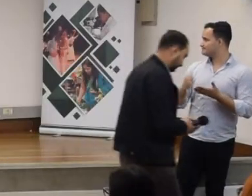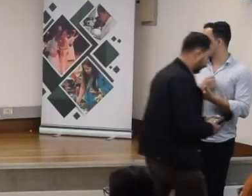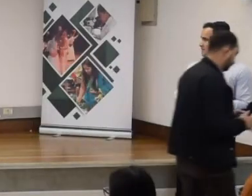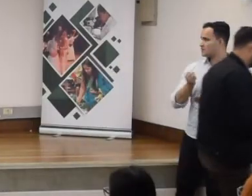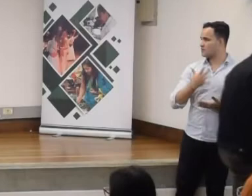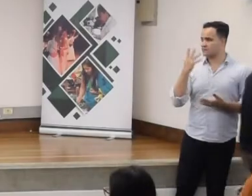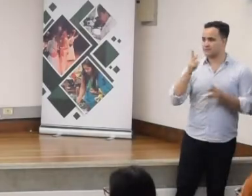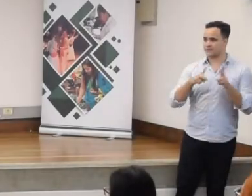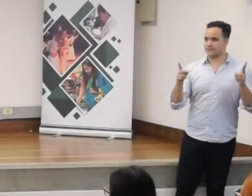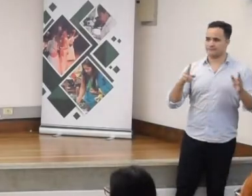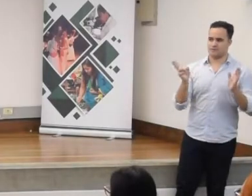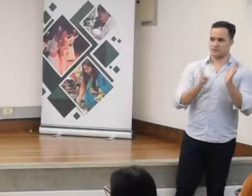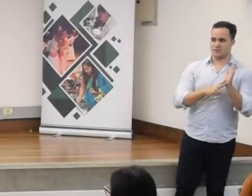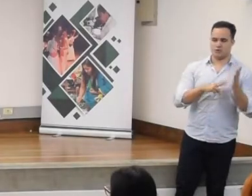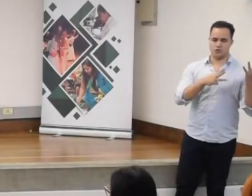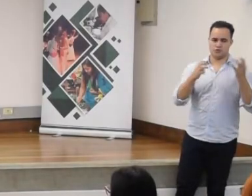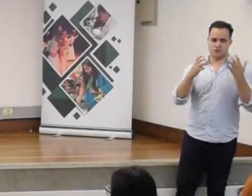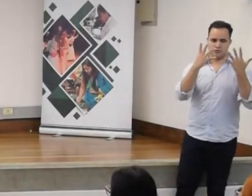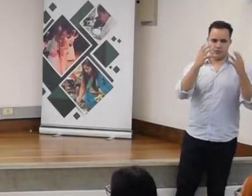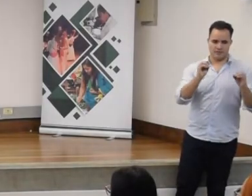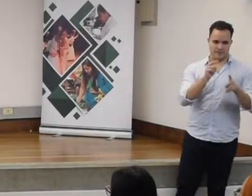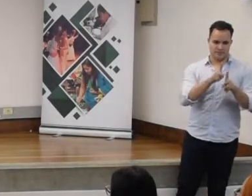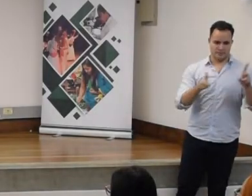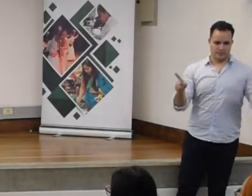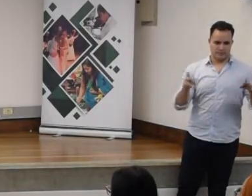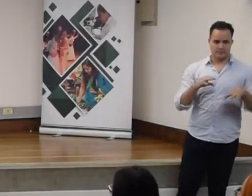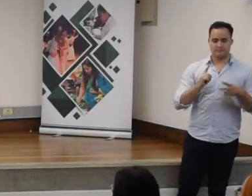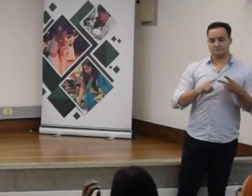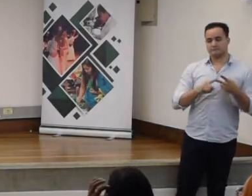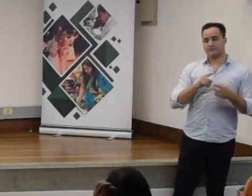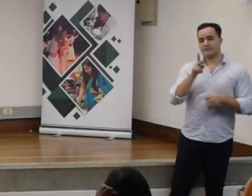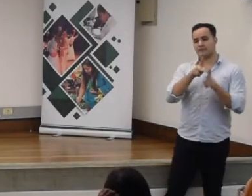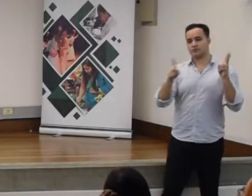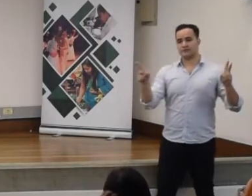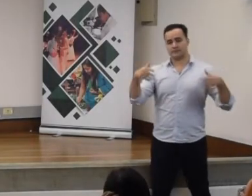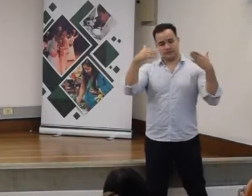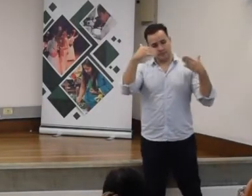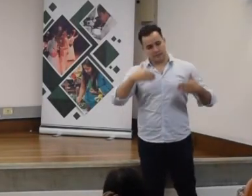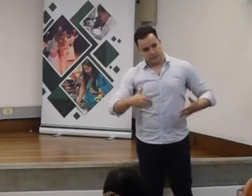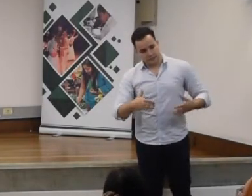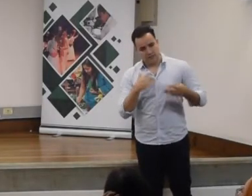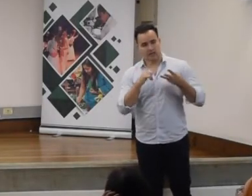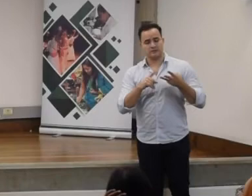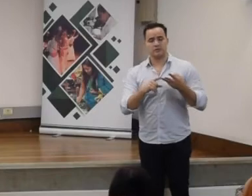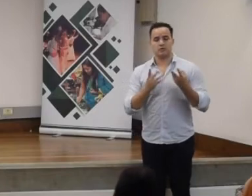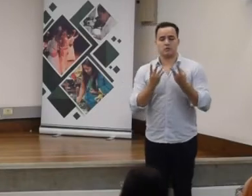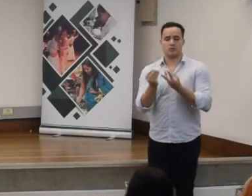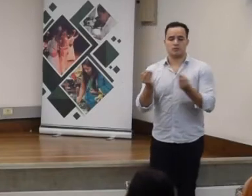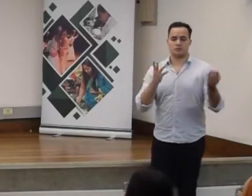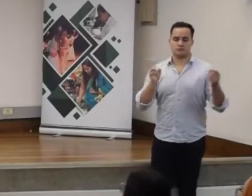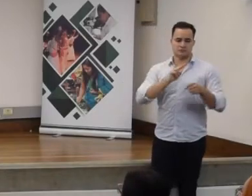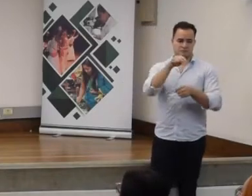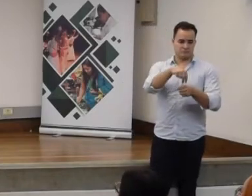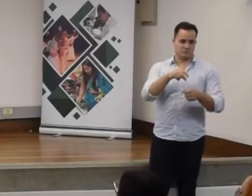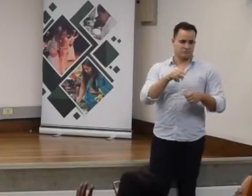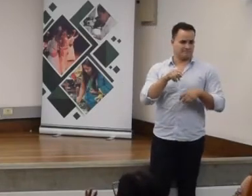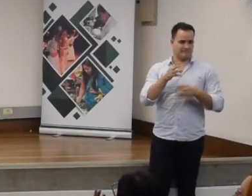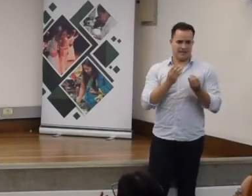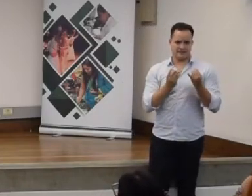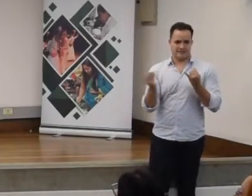2.890 acompañamientos que incluyen inducciones, acompañamiento de estudiantes con discapacidad, de grupos étnicos y demás.